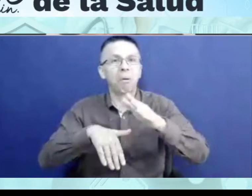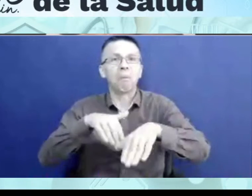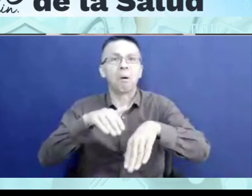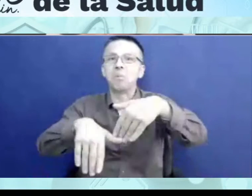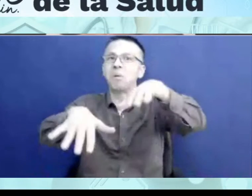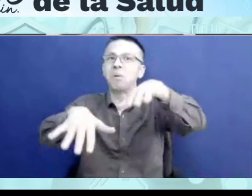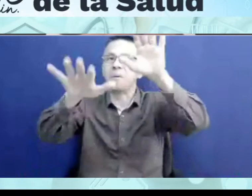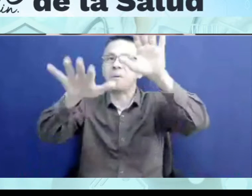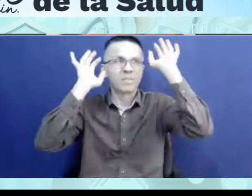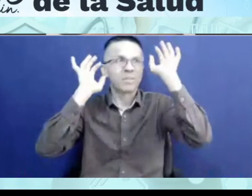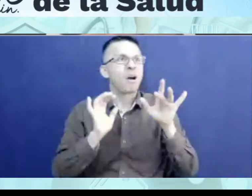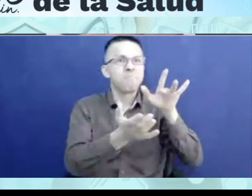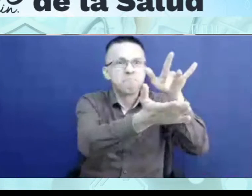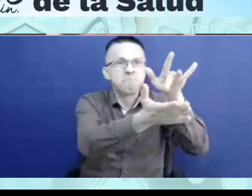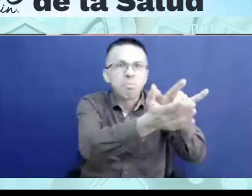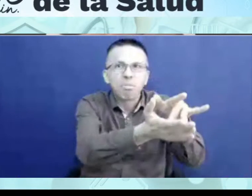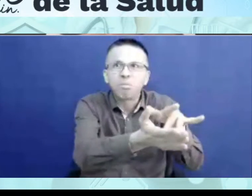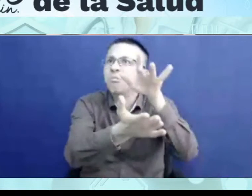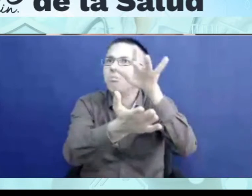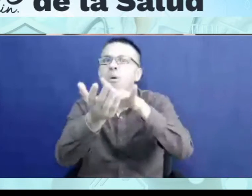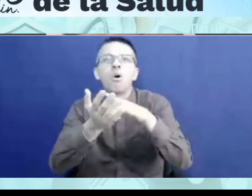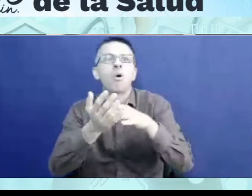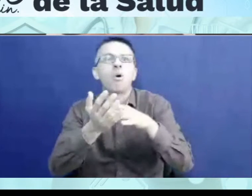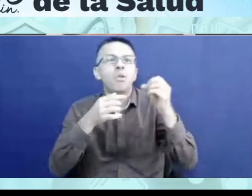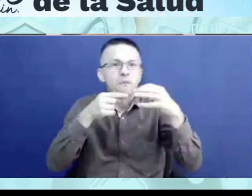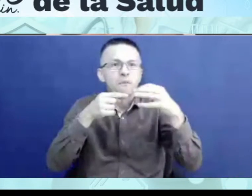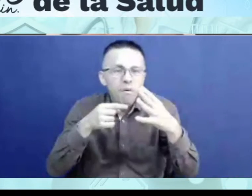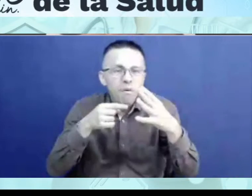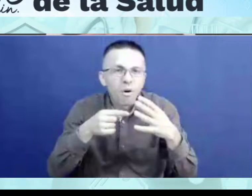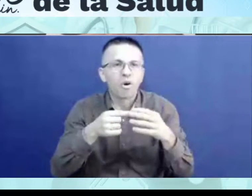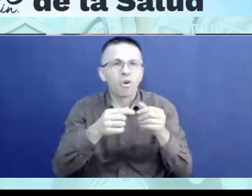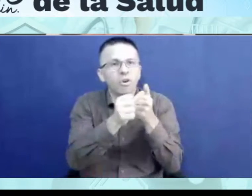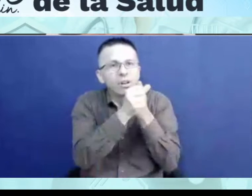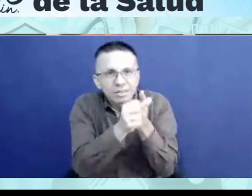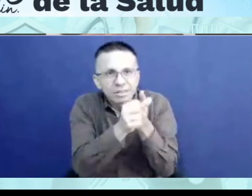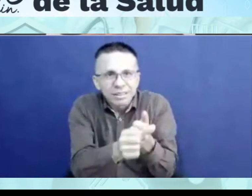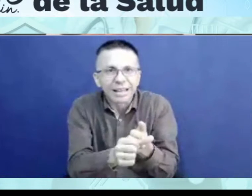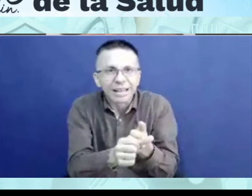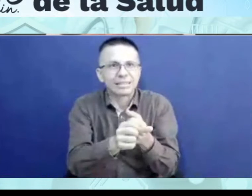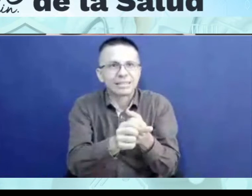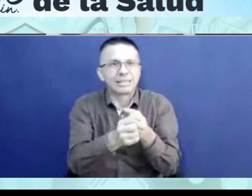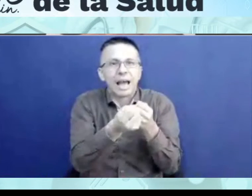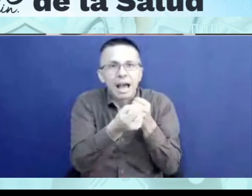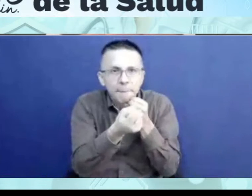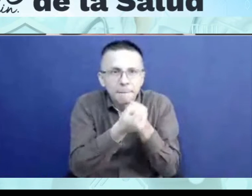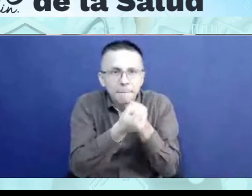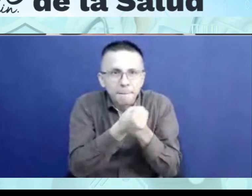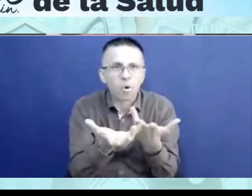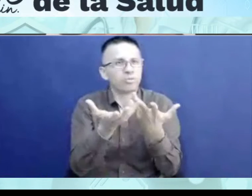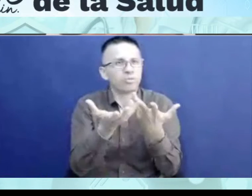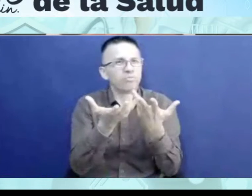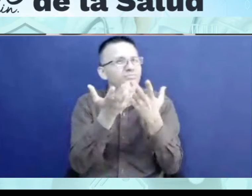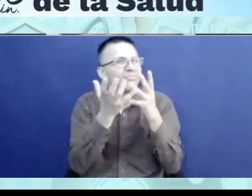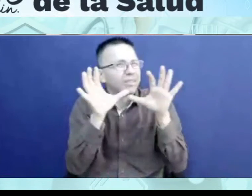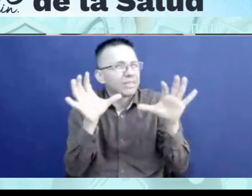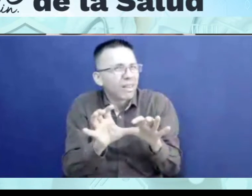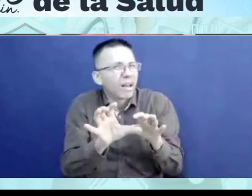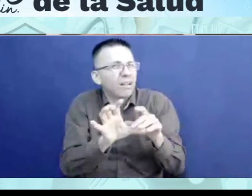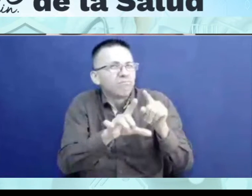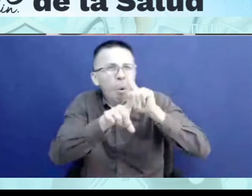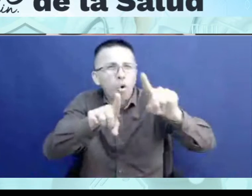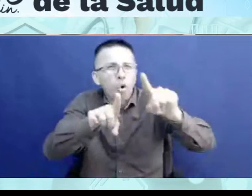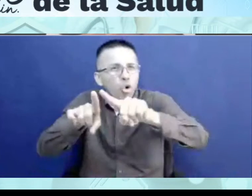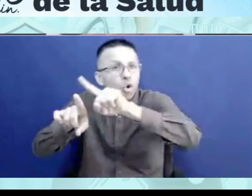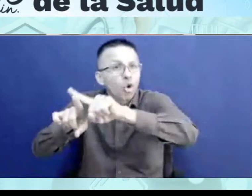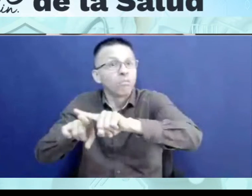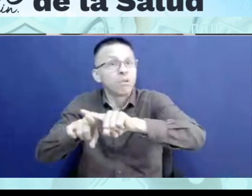territorios, con los foros, con las asistencias técnicas, con el acompañamiento, con todas estas acciones que estamos haciendo, creo que estamos dando. De hecho, le